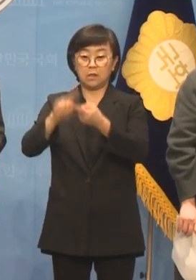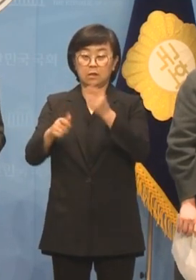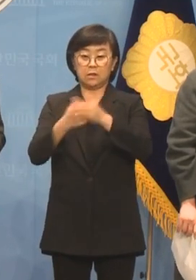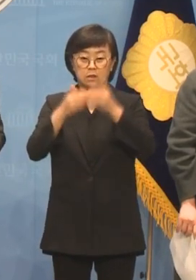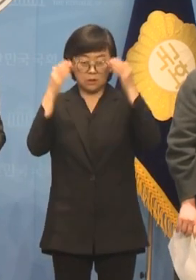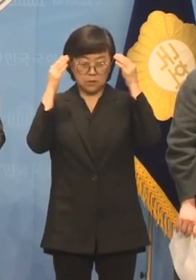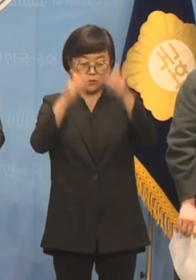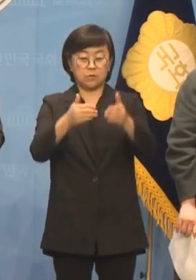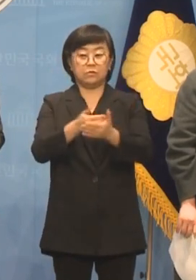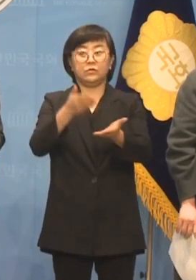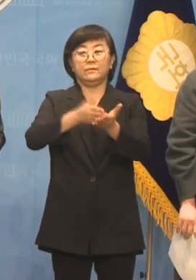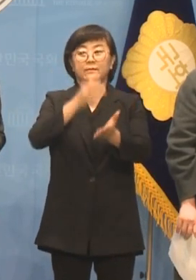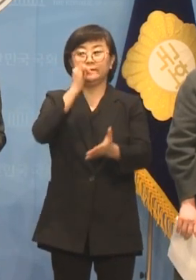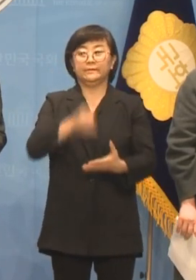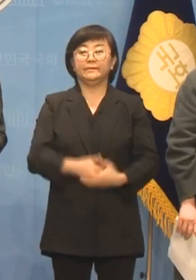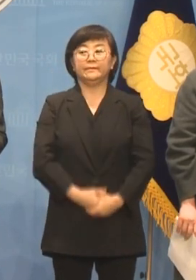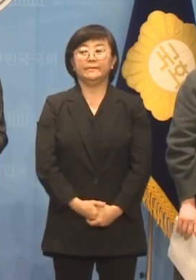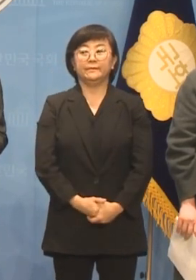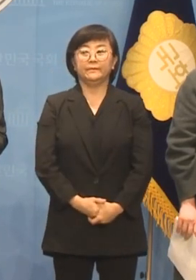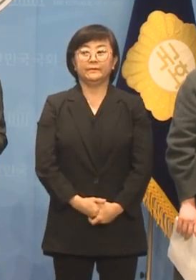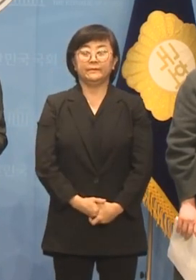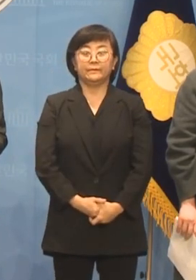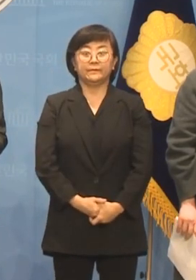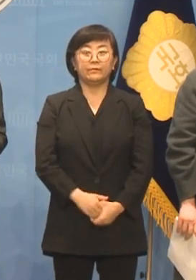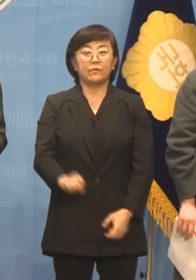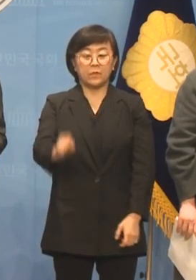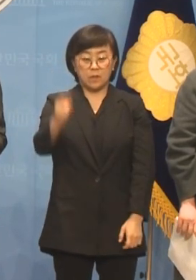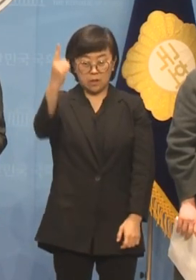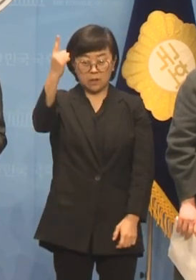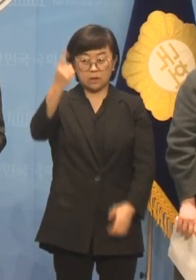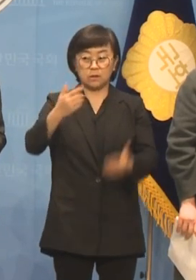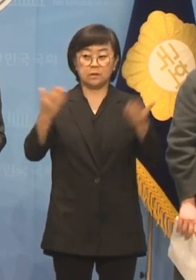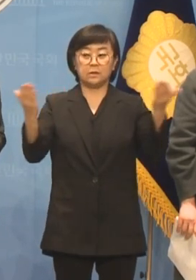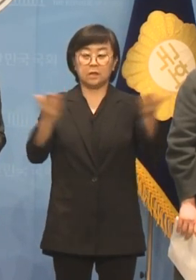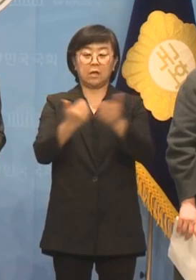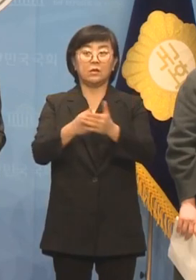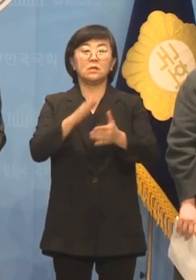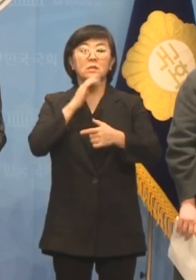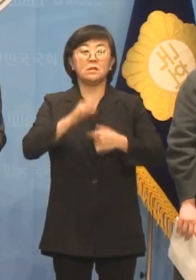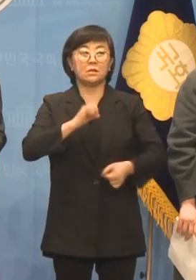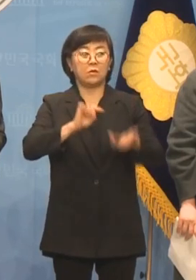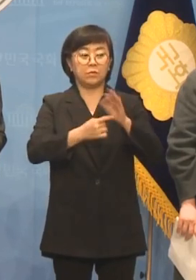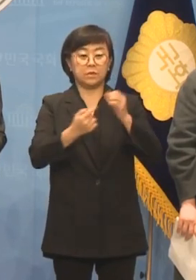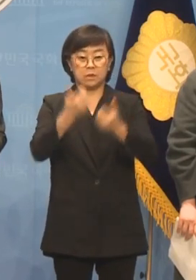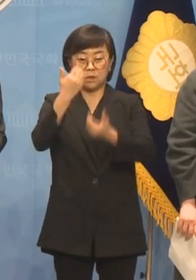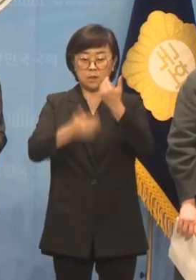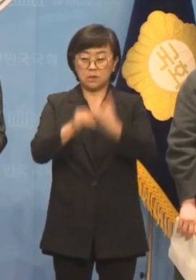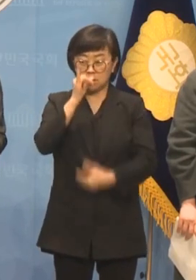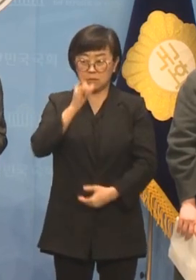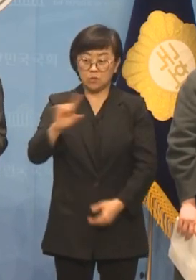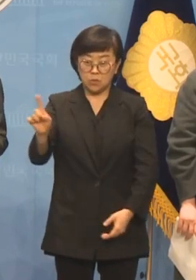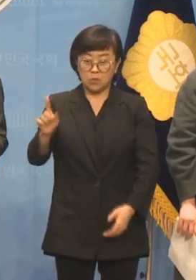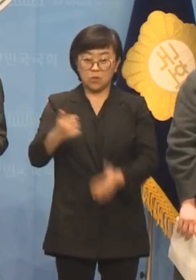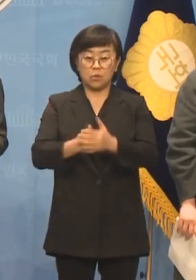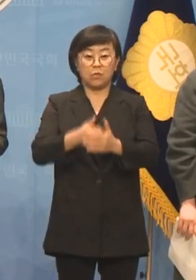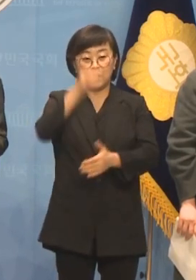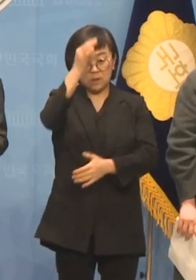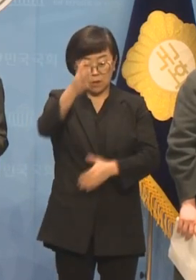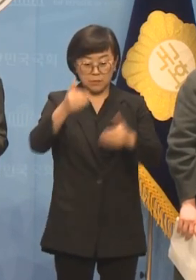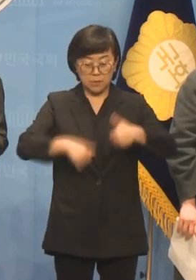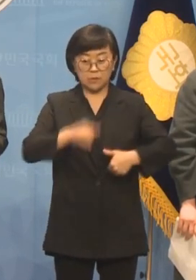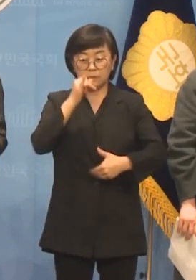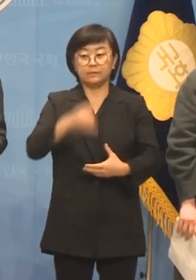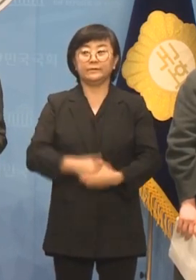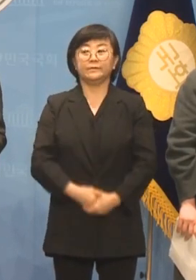집중 보도가 쏟아지고 있습니다. 원인, 사건의 진실은 없는데 왜 갈등이 있을까요? 왜 사과를 해야